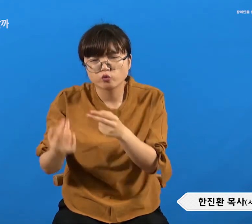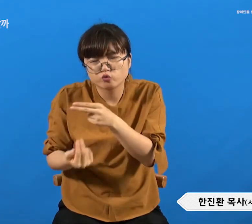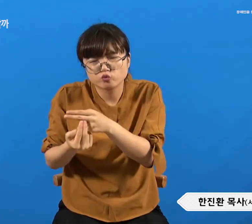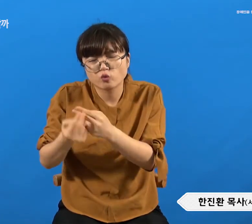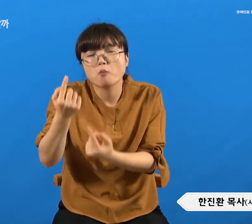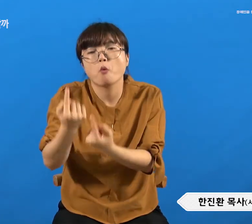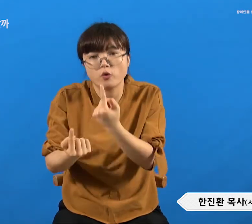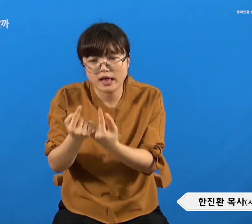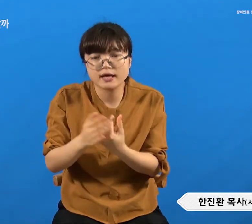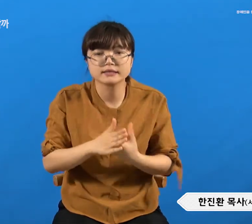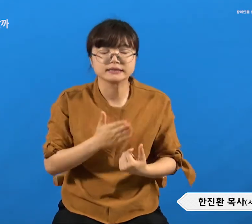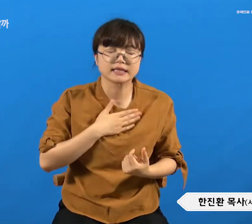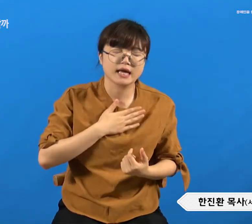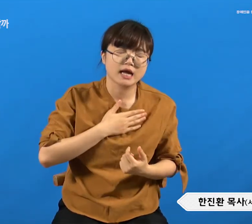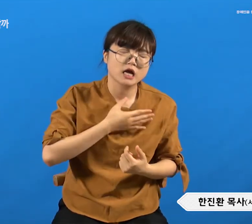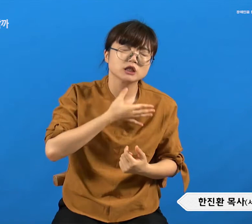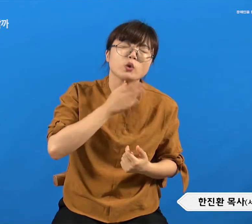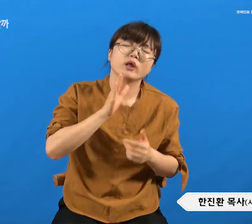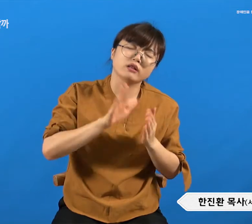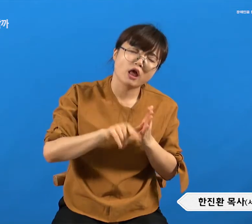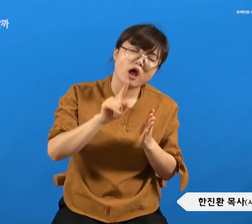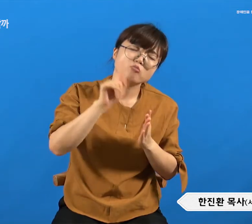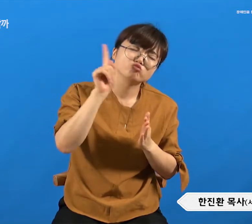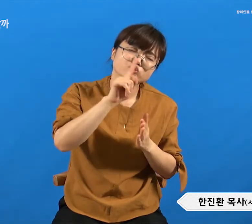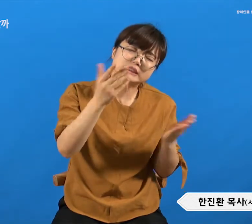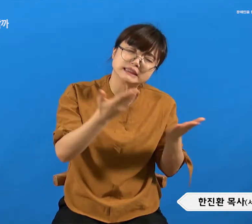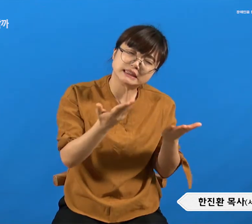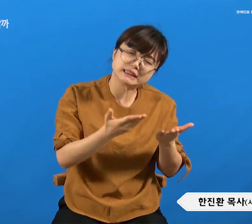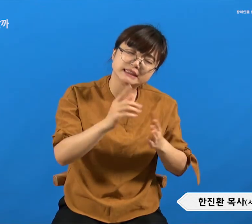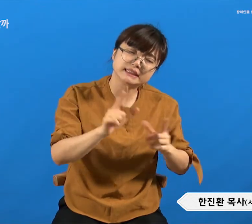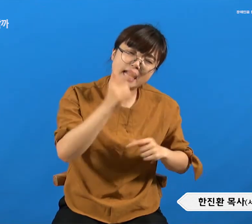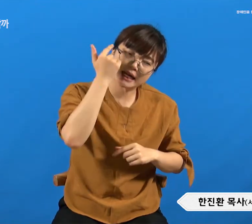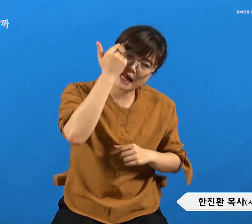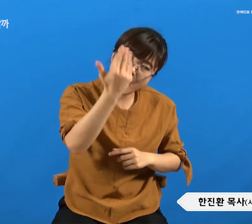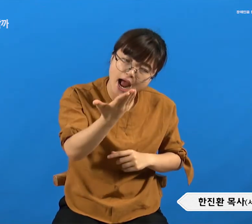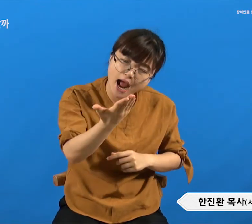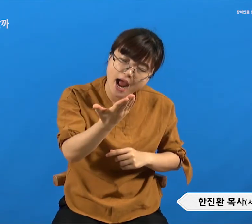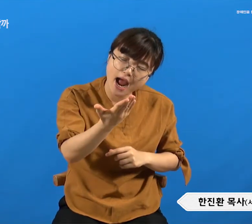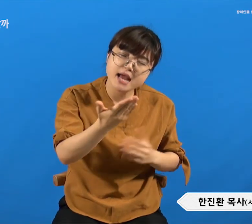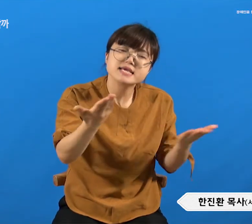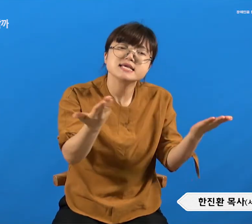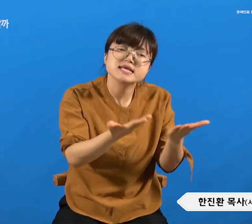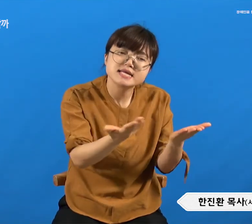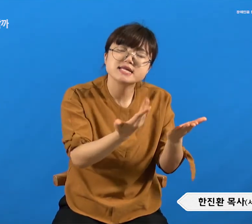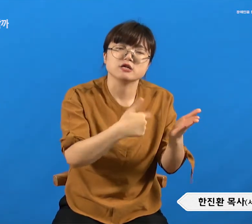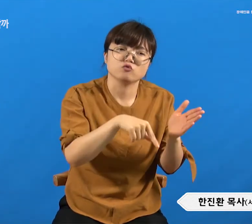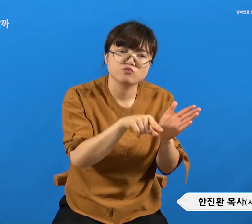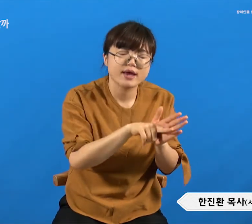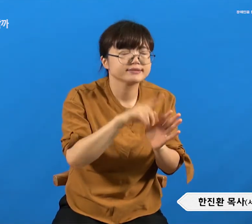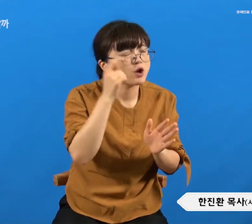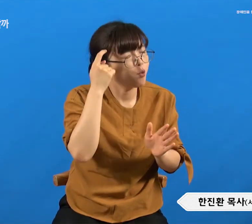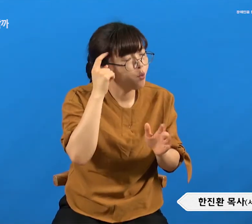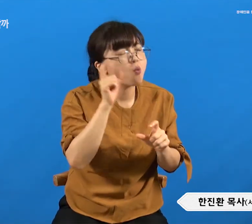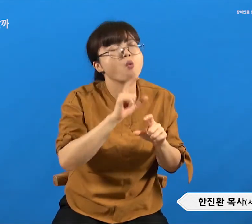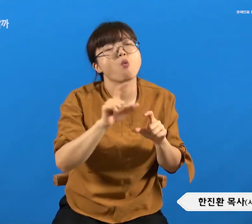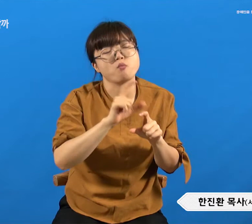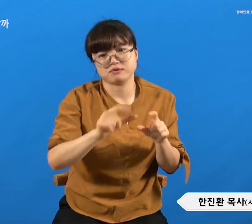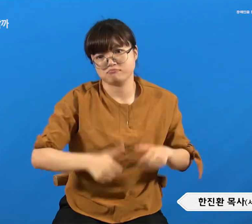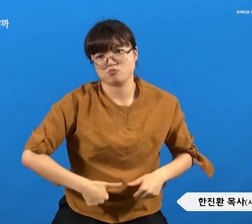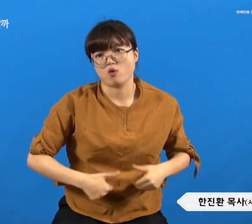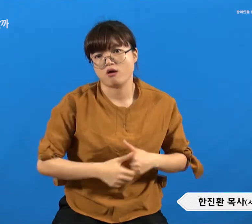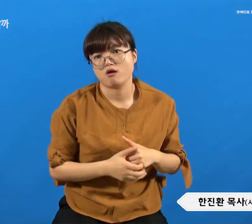준비보다는 내가 후반전을 무슨 일을 하면서 살 것인가 하는 일을 위한 준비가 훨씬 더